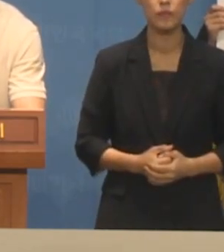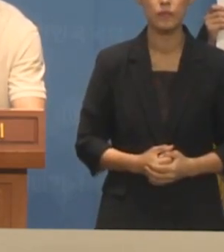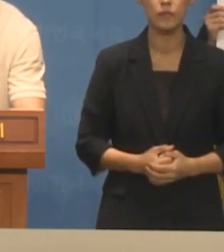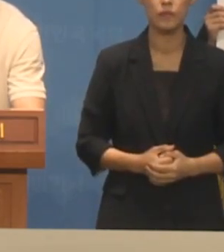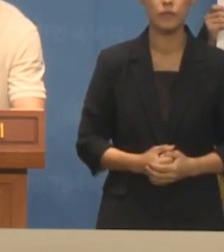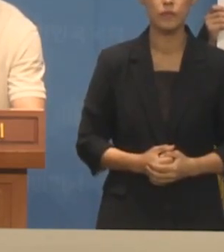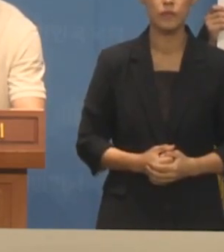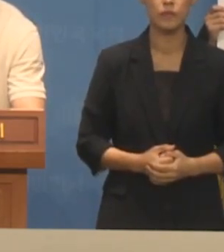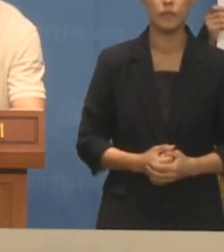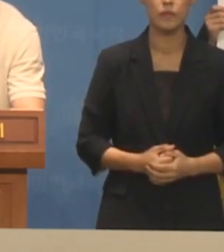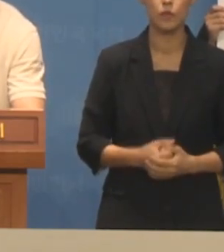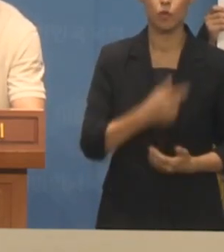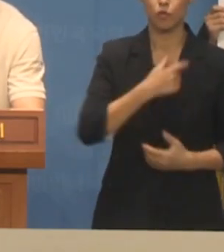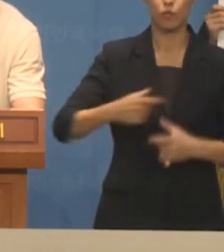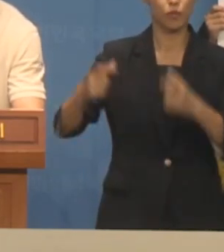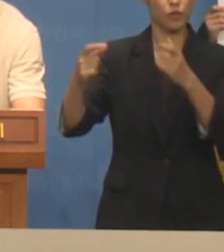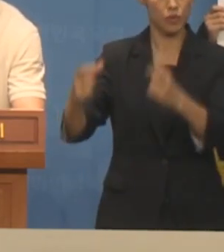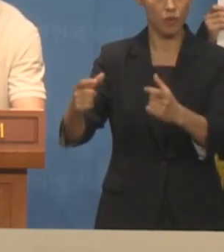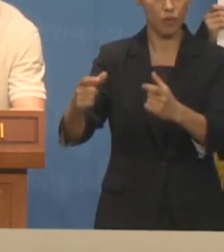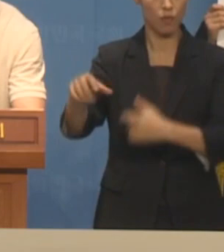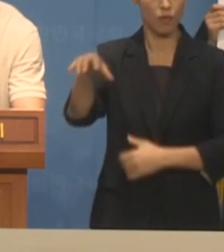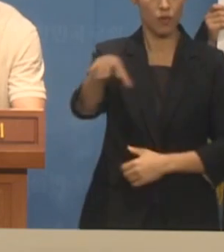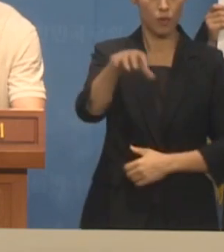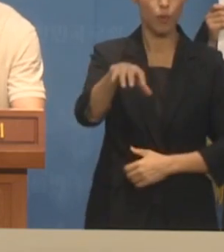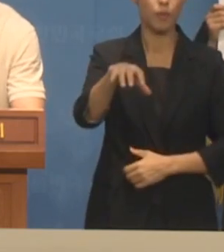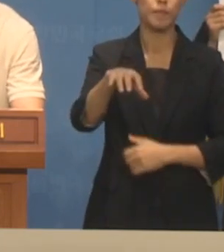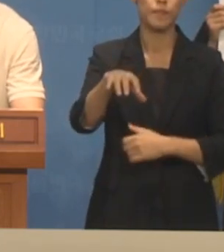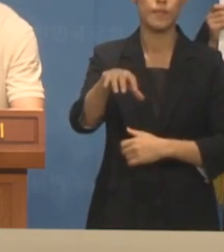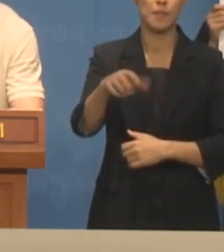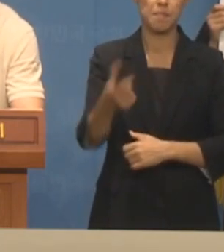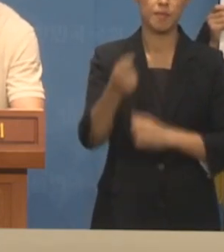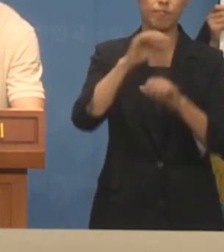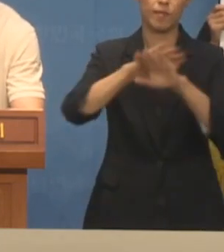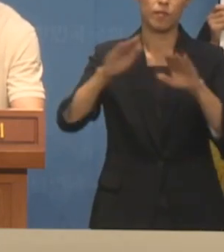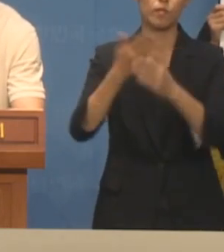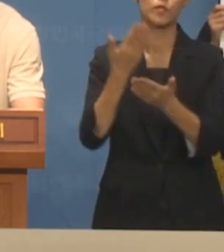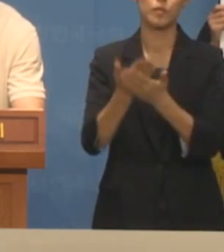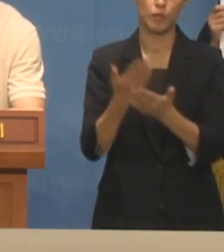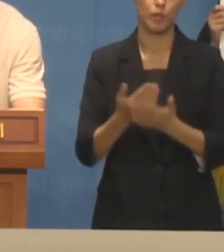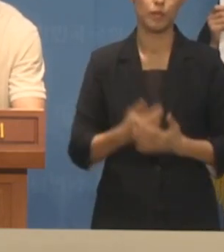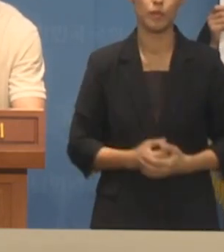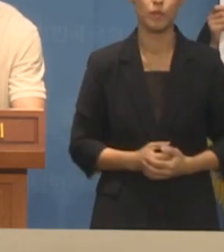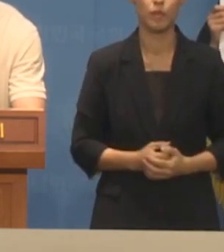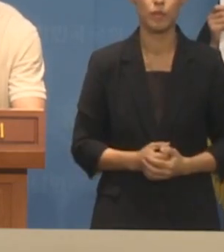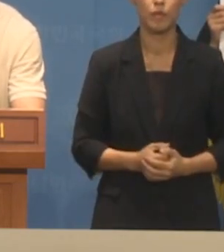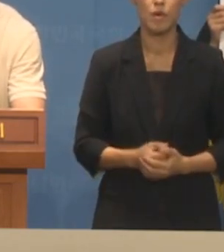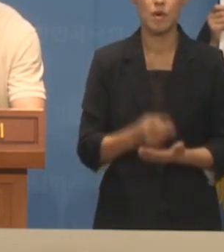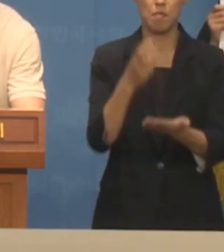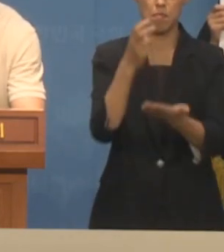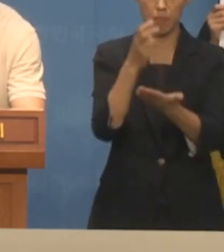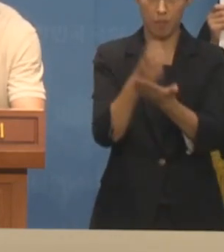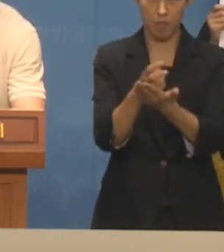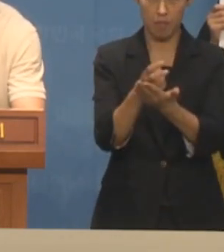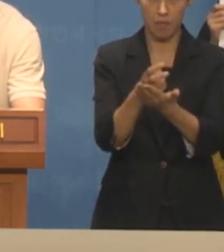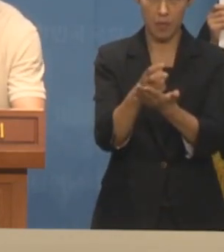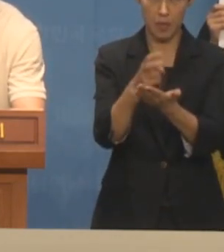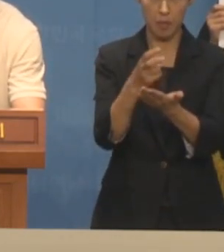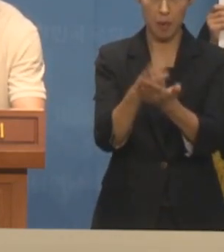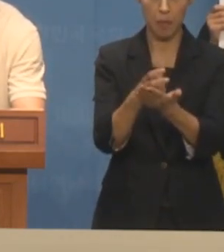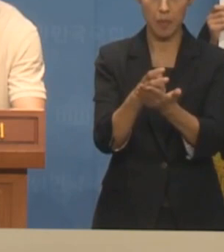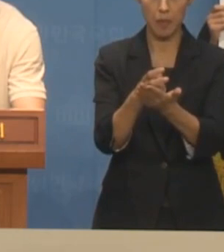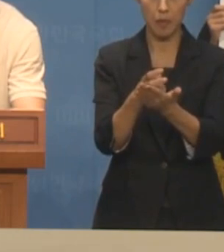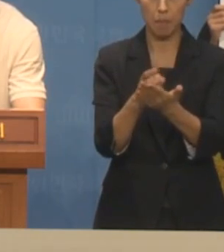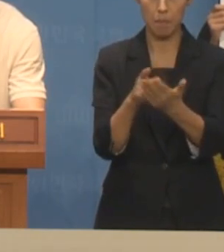구청 그리고 각 해당 구청에서도 적극적이고 조속한 해결 방안을 요청드립니다. 법의 구멍을 교묘히 빠져나간